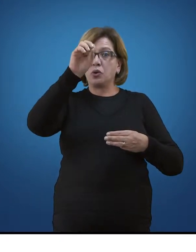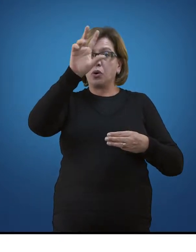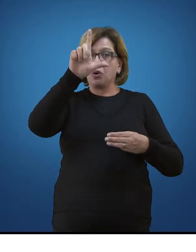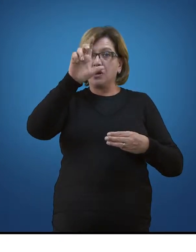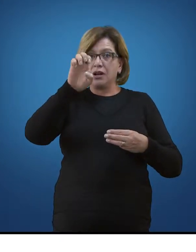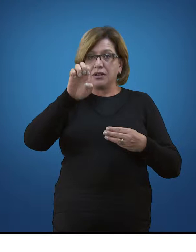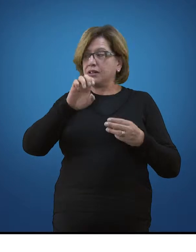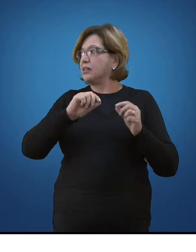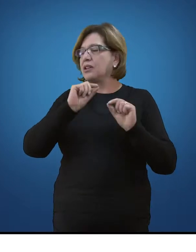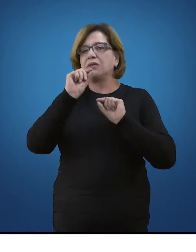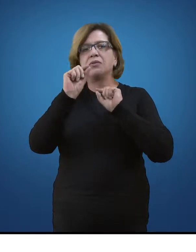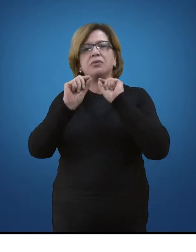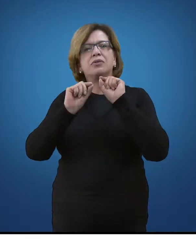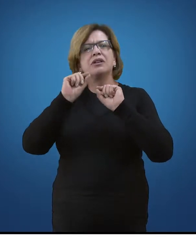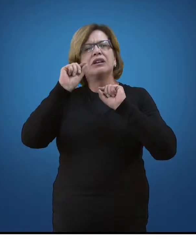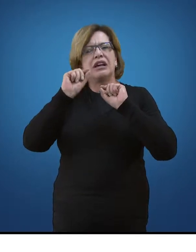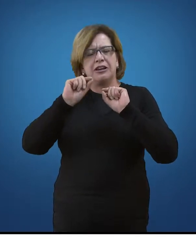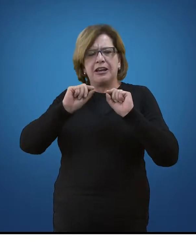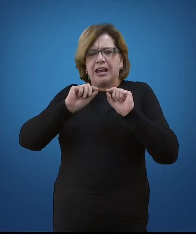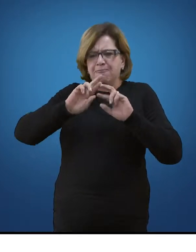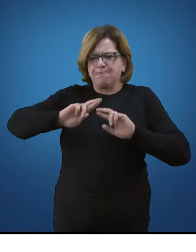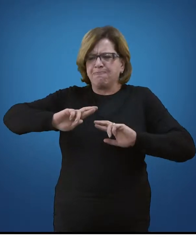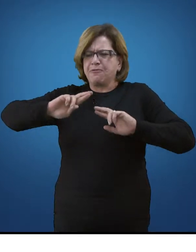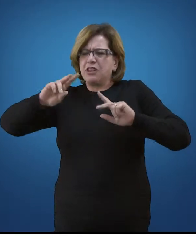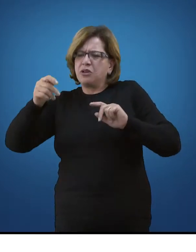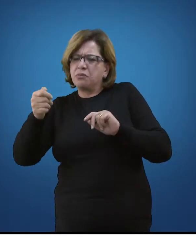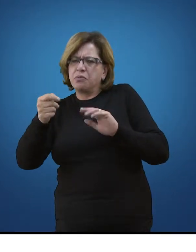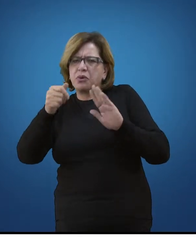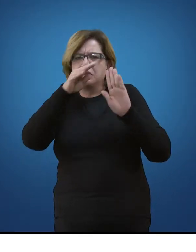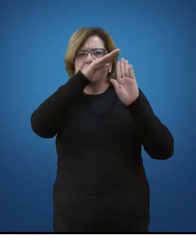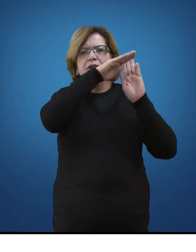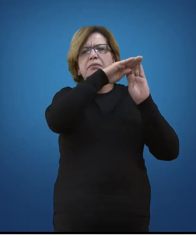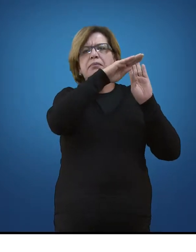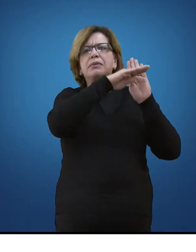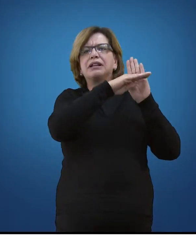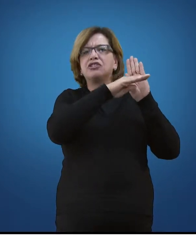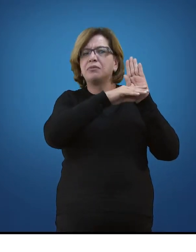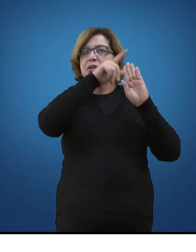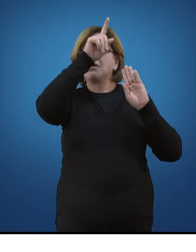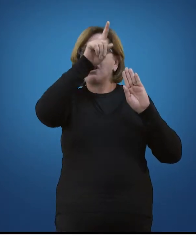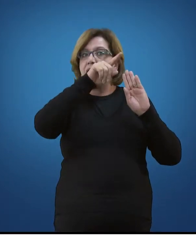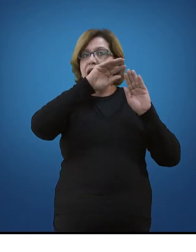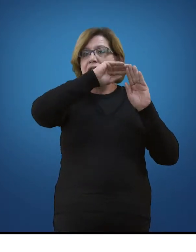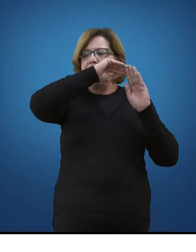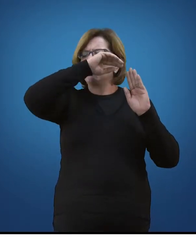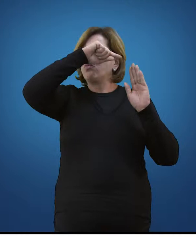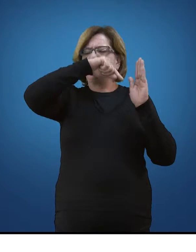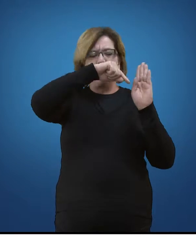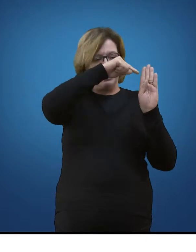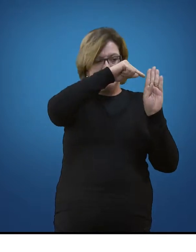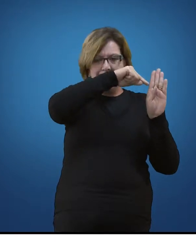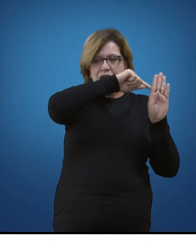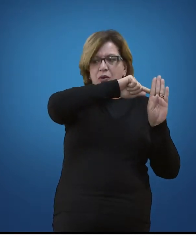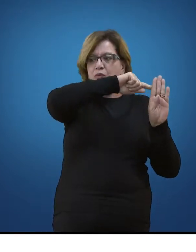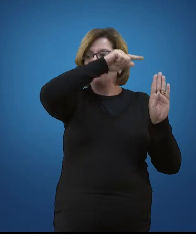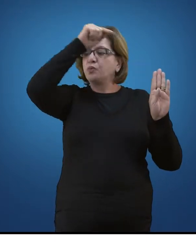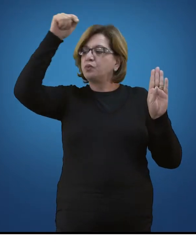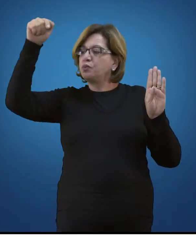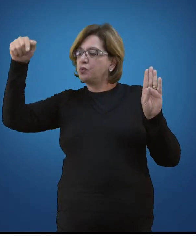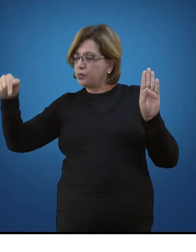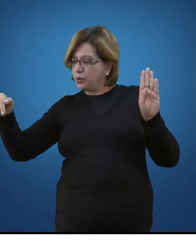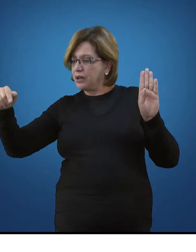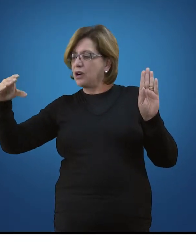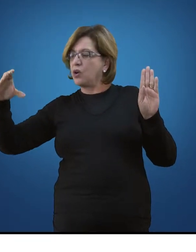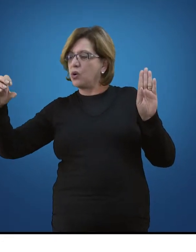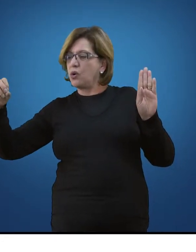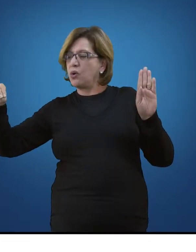Perpassa um pouquinho do que vem a ser planejamento, porque nós vamos lá para a ponta final. Na unidade 1 e 2 nós falamos sobre gestão,